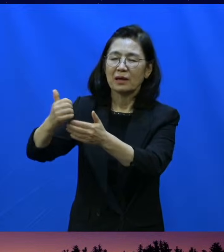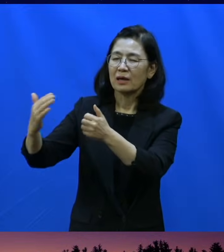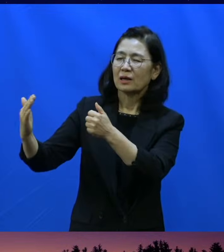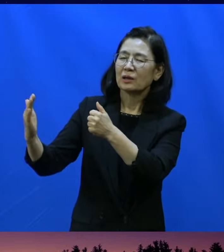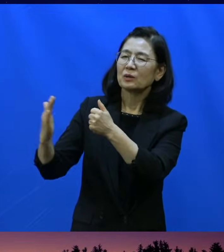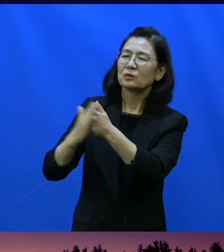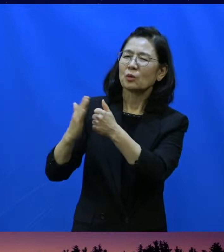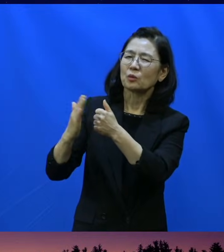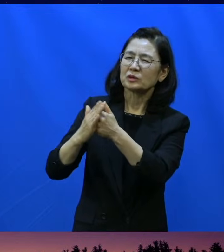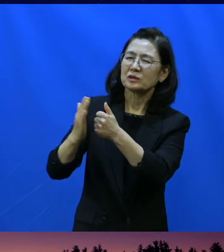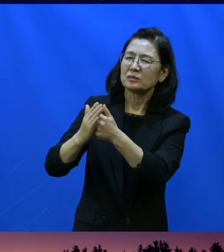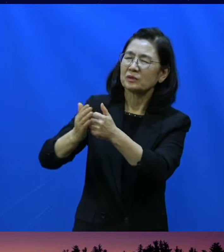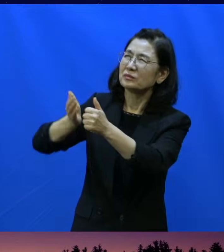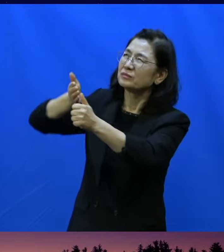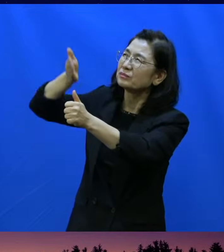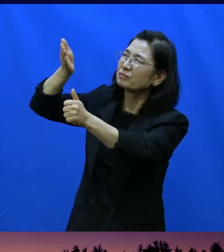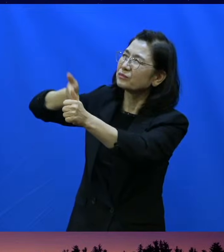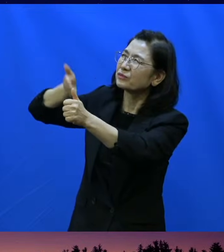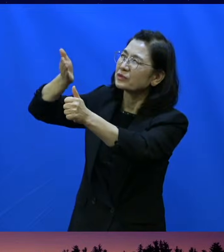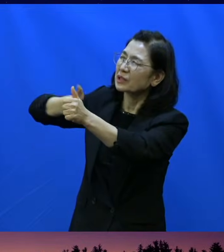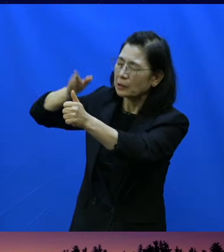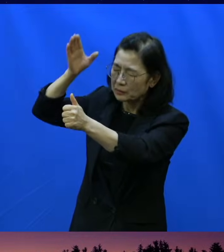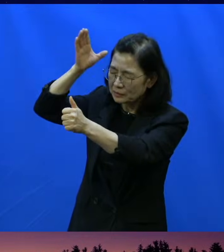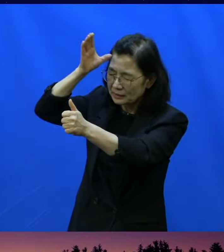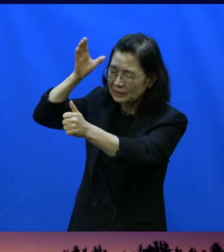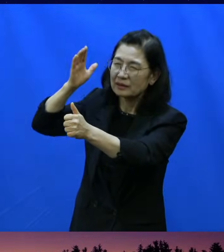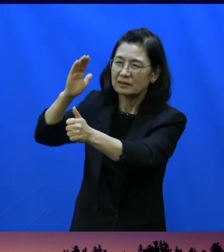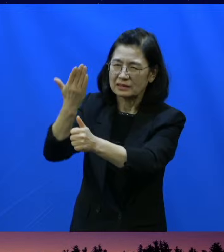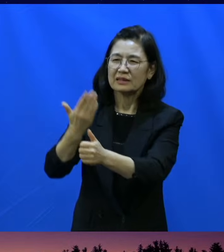손길을 갈망하게 되는 거죠.